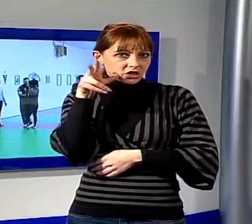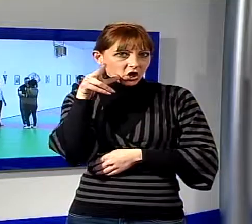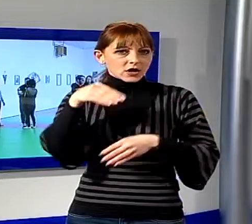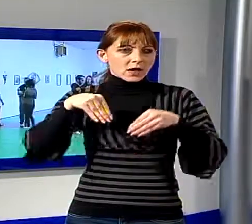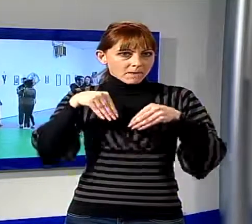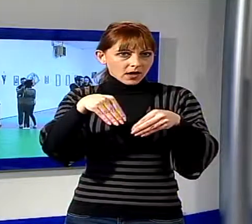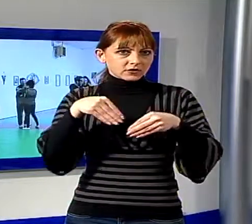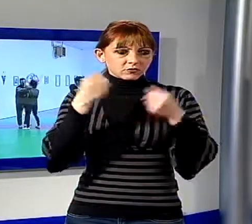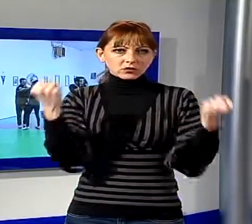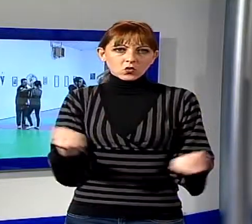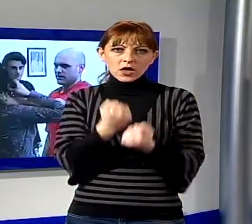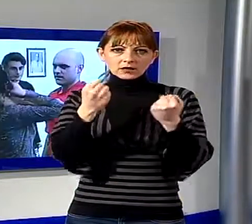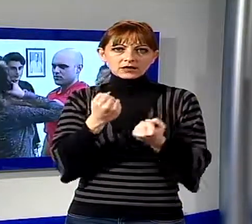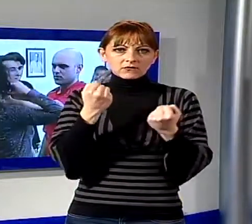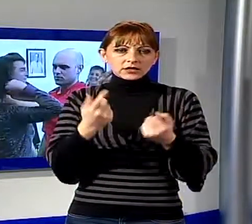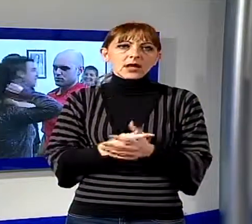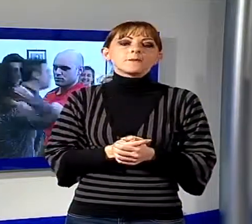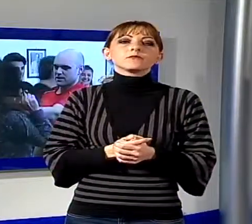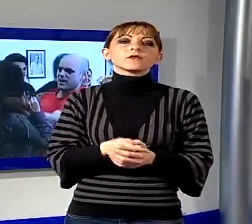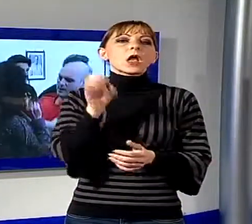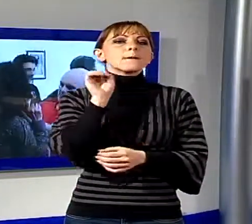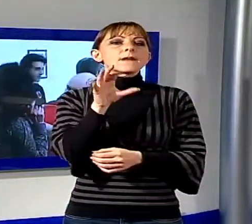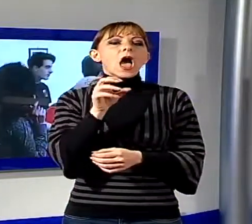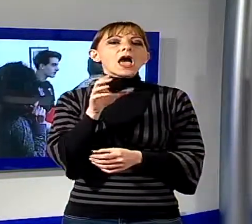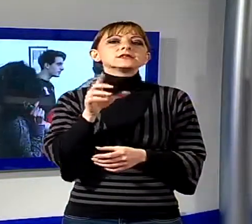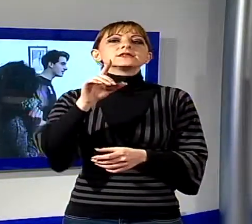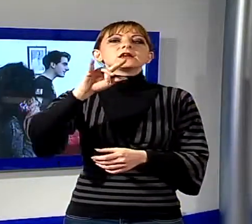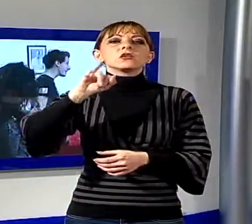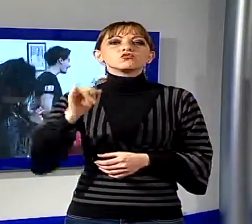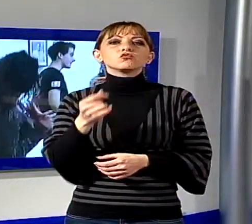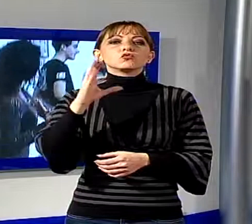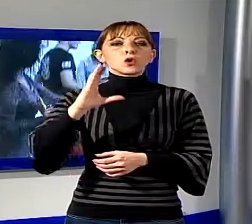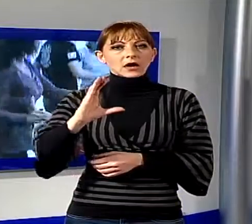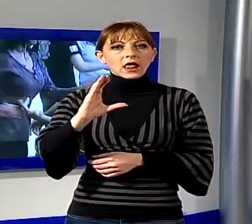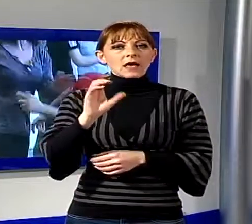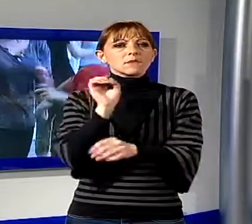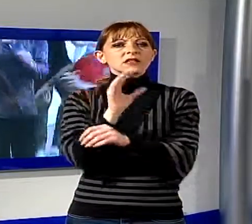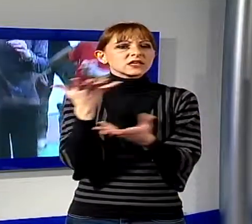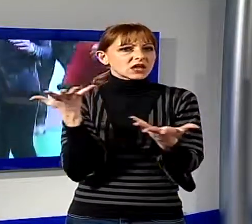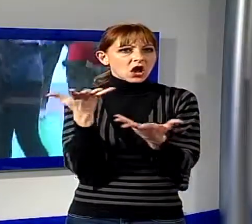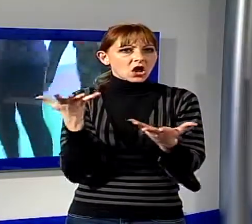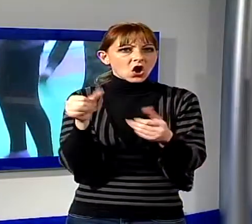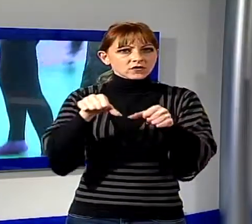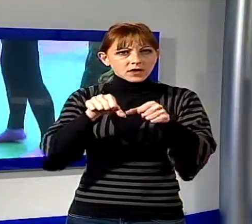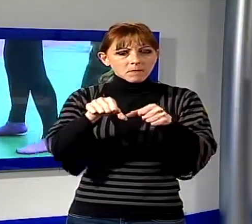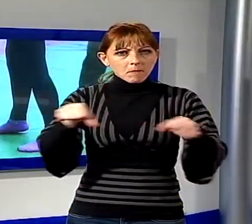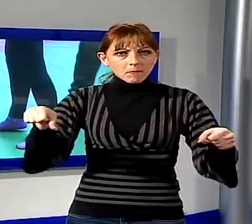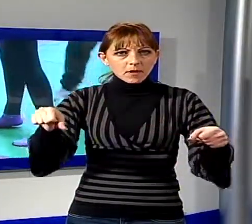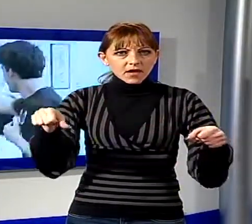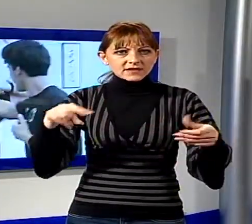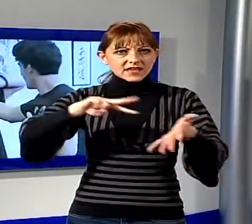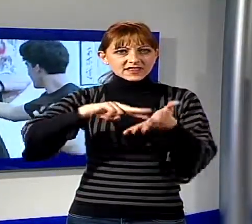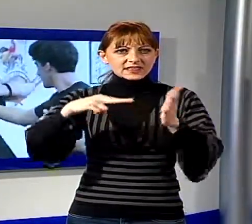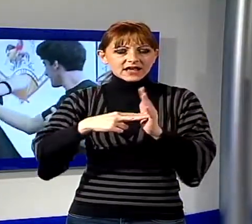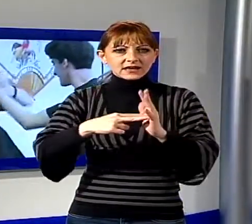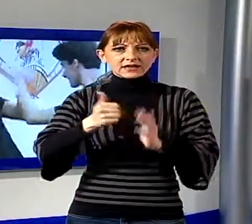hanno aderito all'iniziativa. I maestri del Judo Club Fornaci hanno insegnato loro alcuni fondamenti di una speciale tecnica